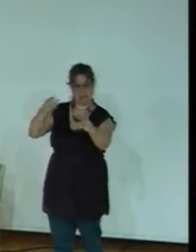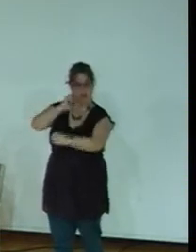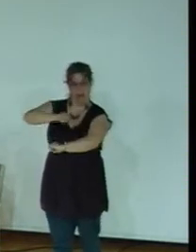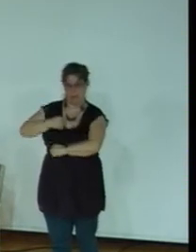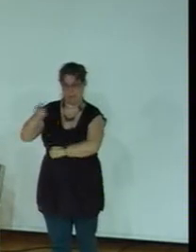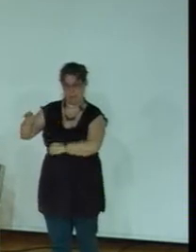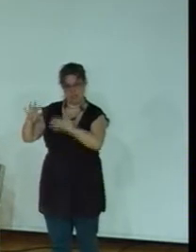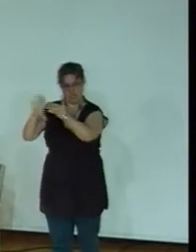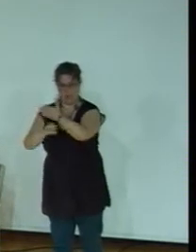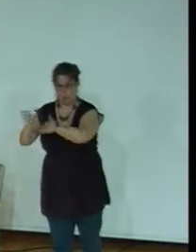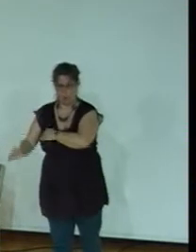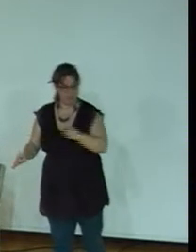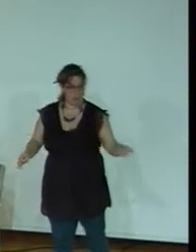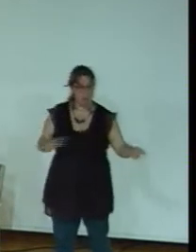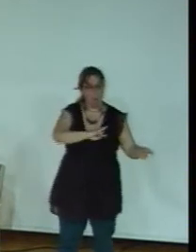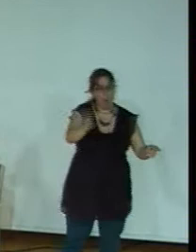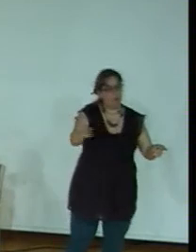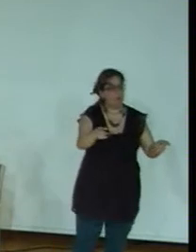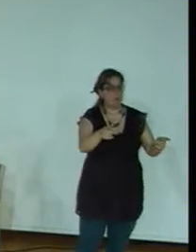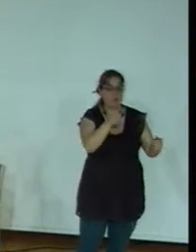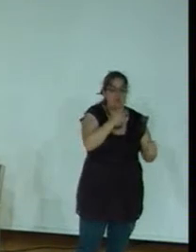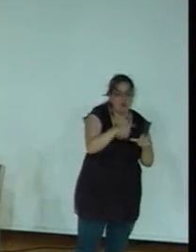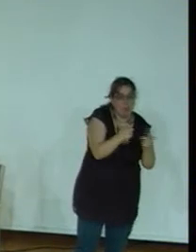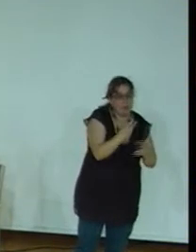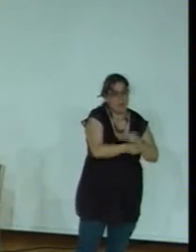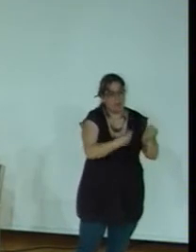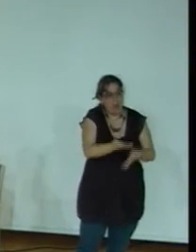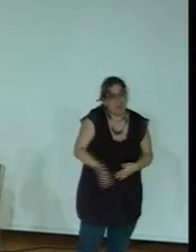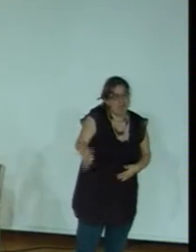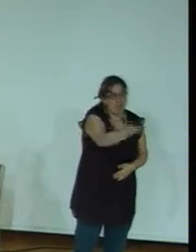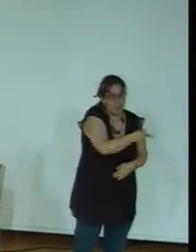lambda dont je fais partie. Ça, par contre, effectivement, on pourrait voir apparaître ce risque-là.